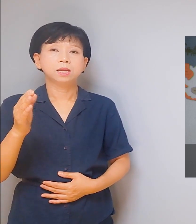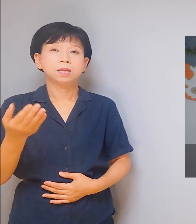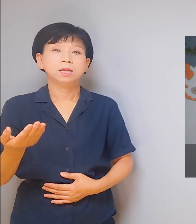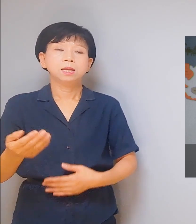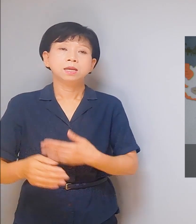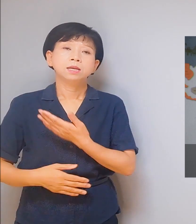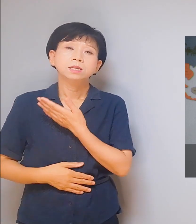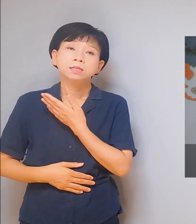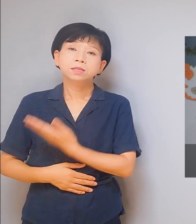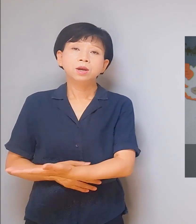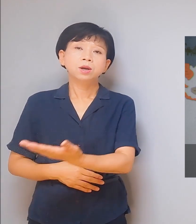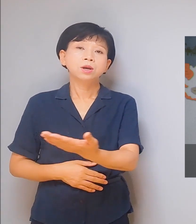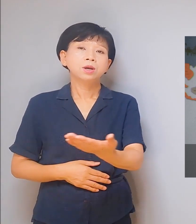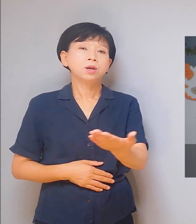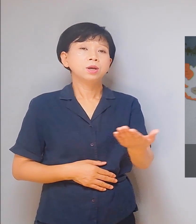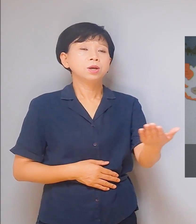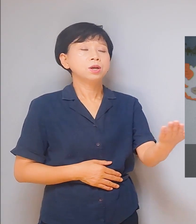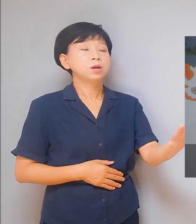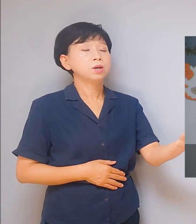도움이시라.